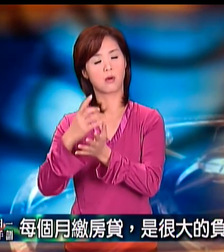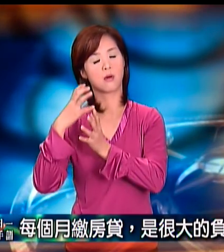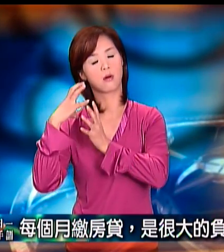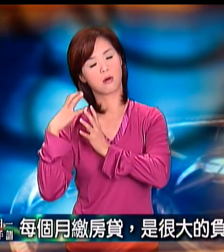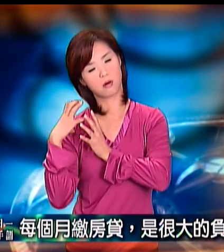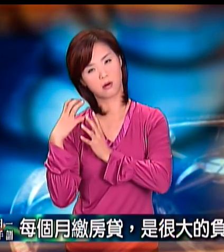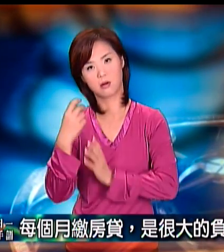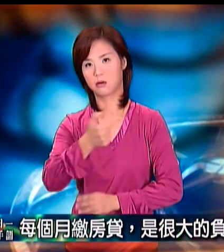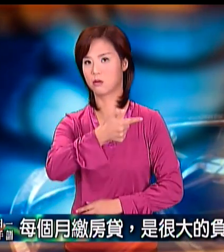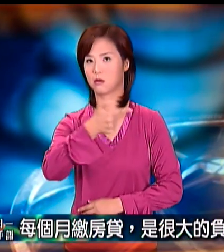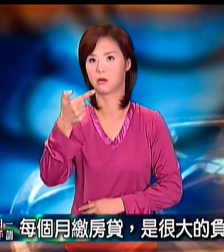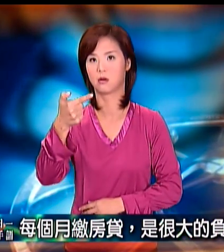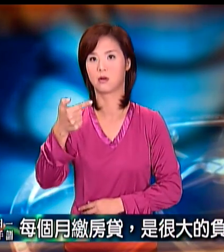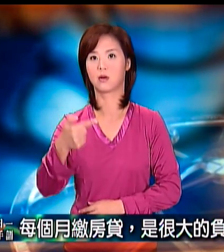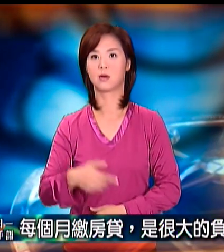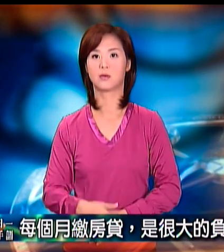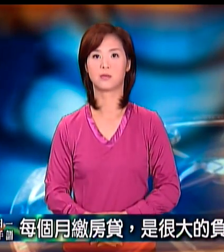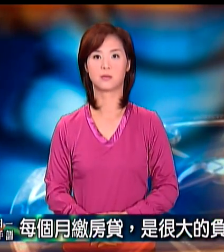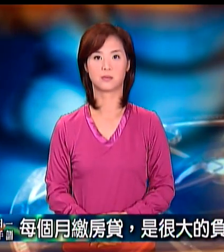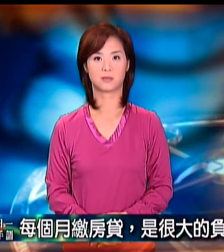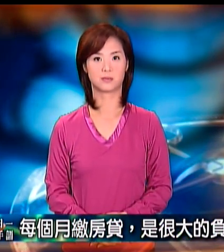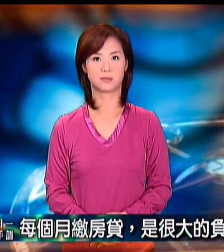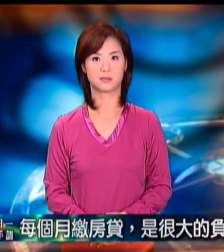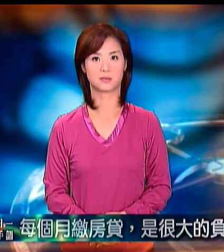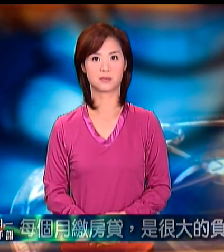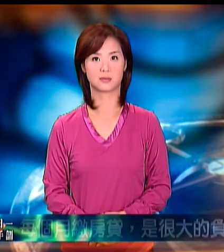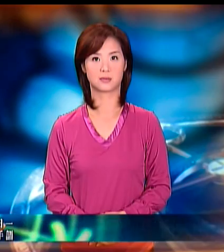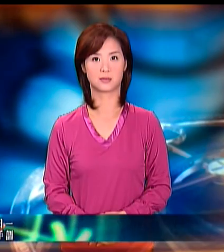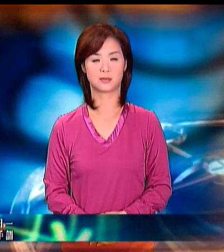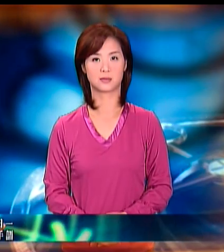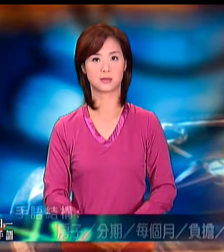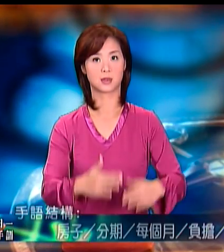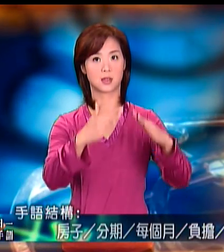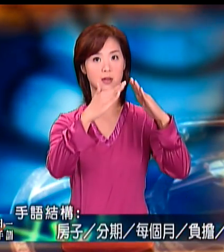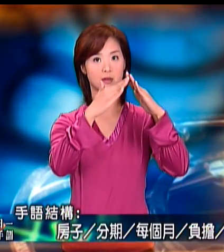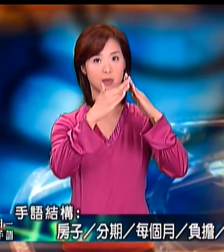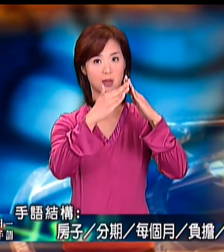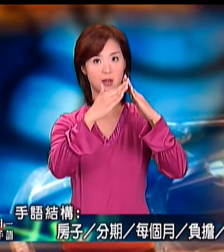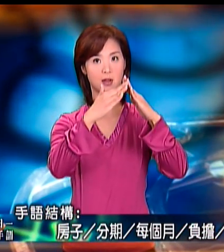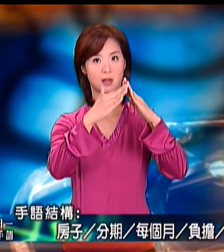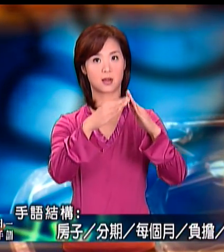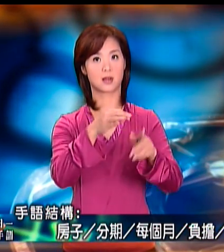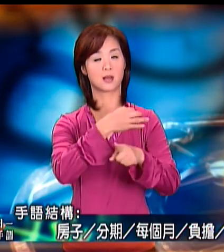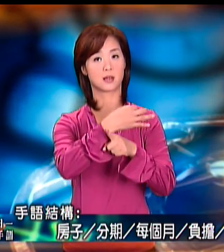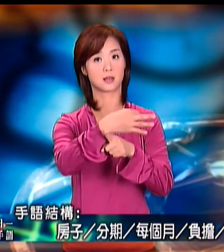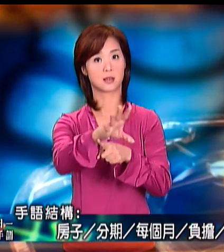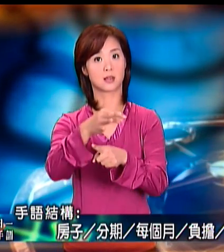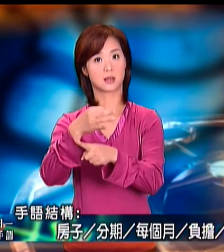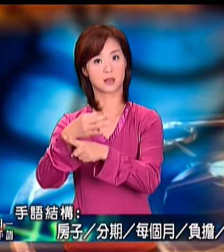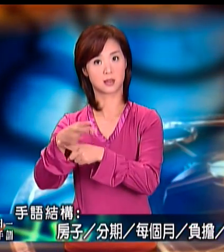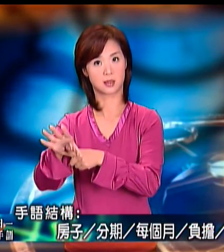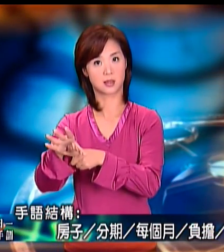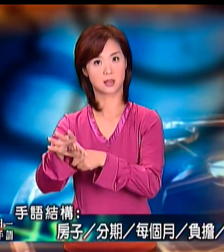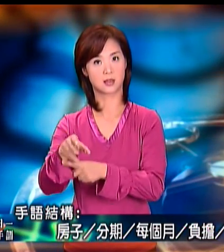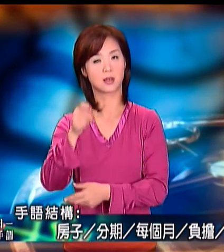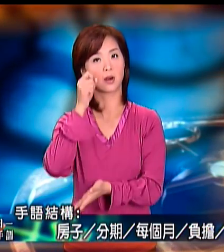担。手语的结构是：房子分期，每个